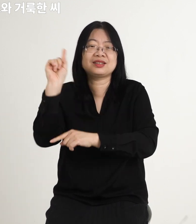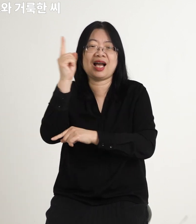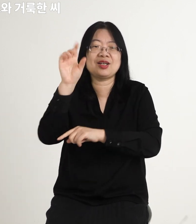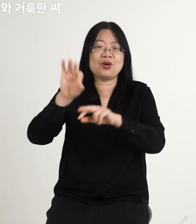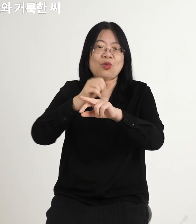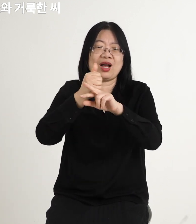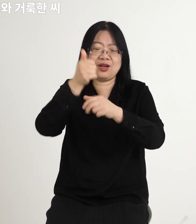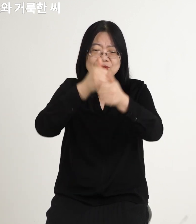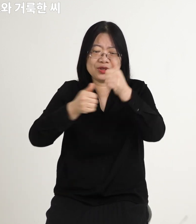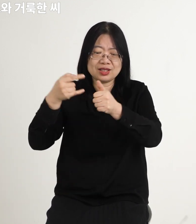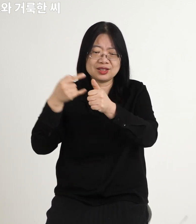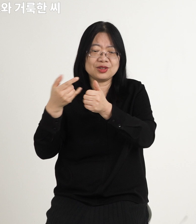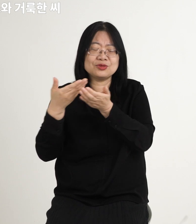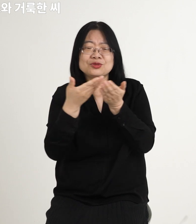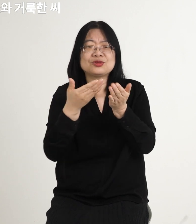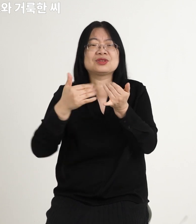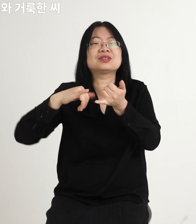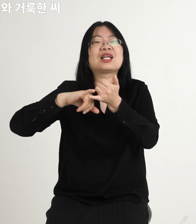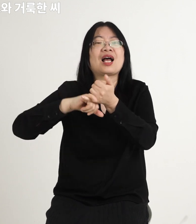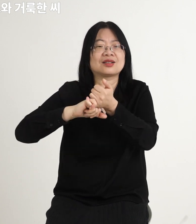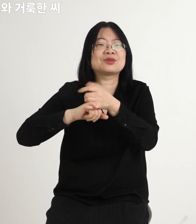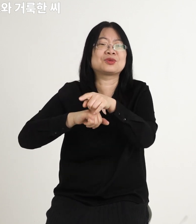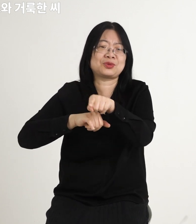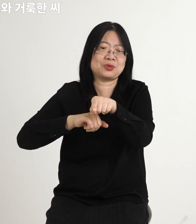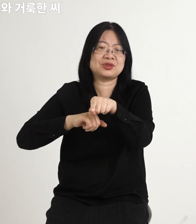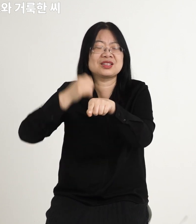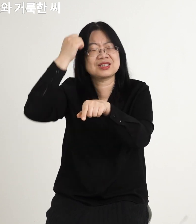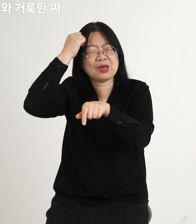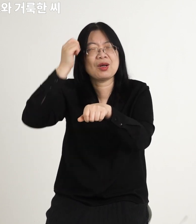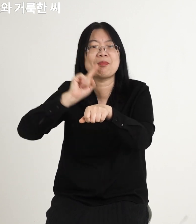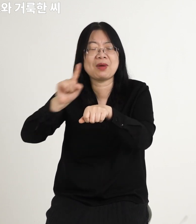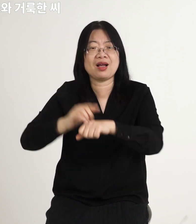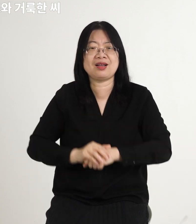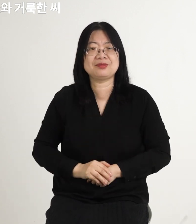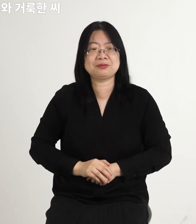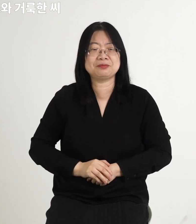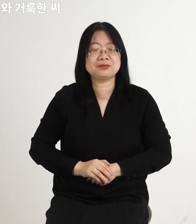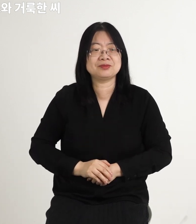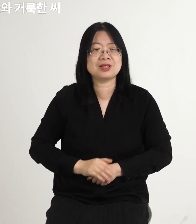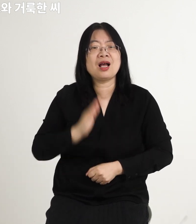하나님의 백성이여, 네가 하나님의 아들이지 않느냐?